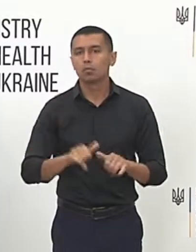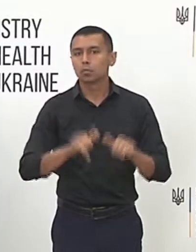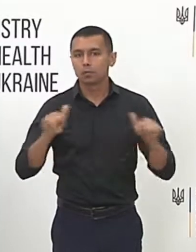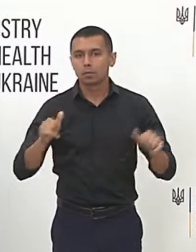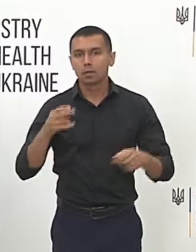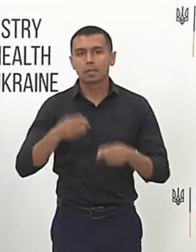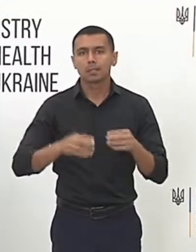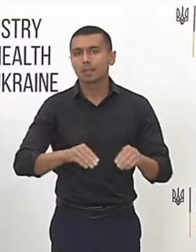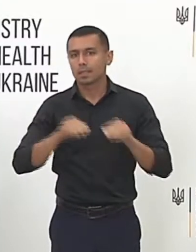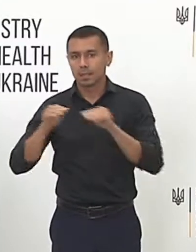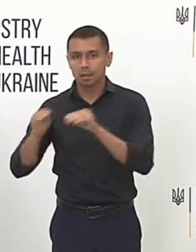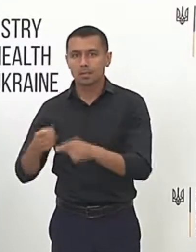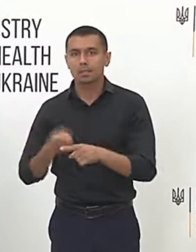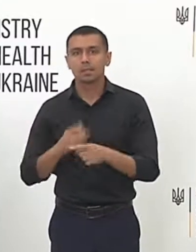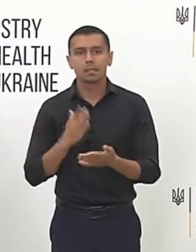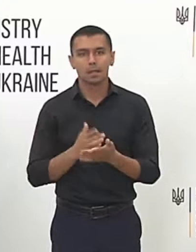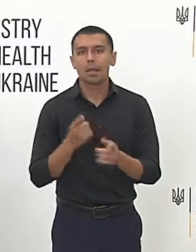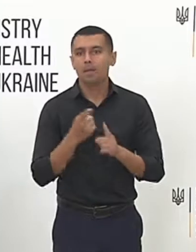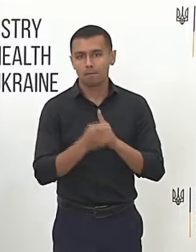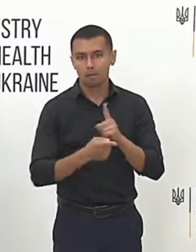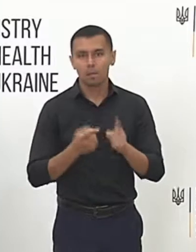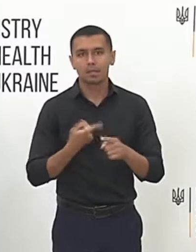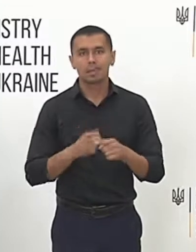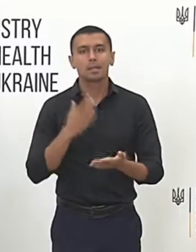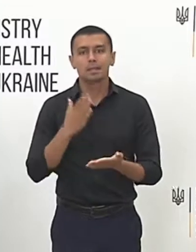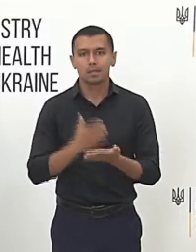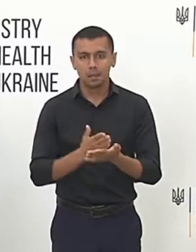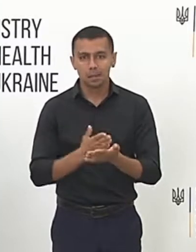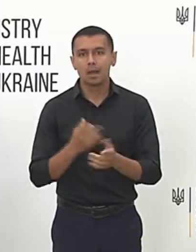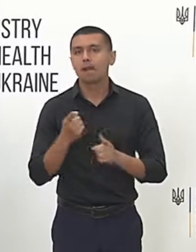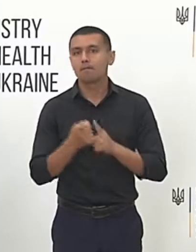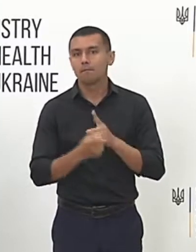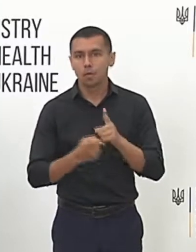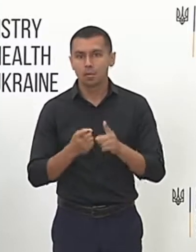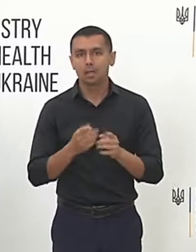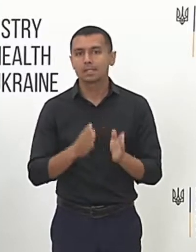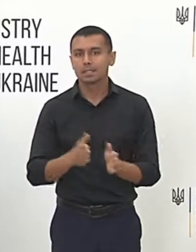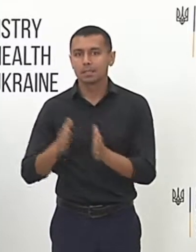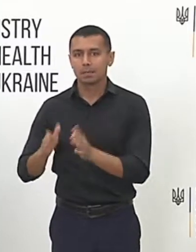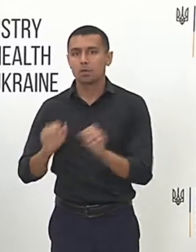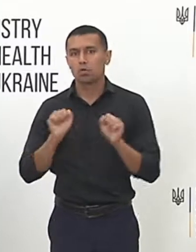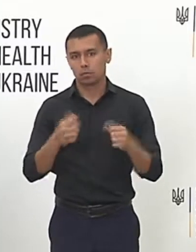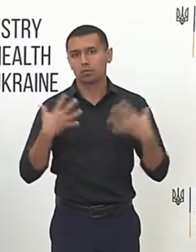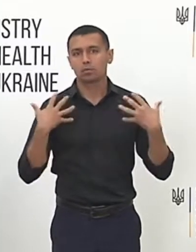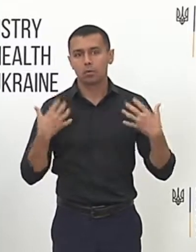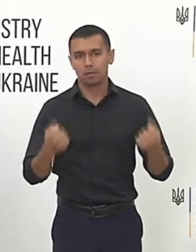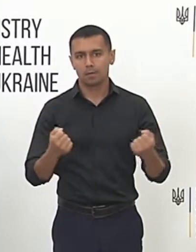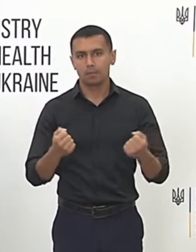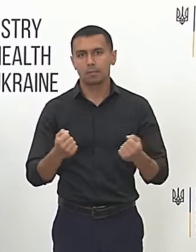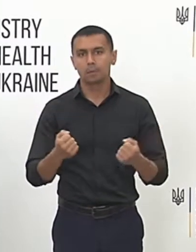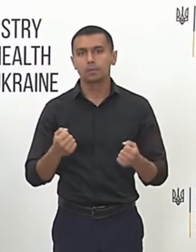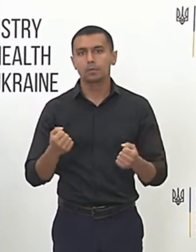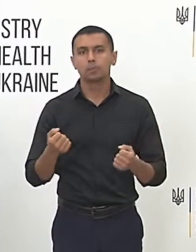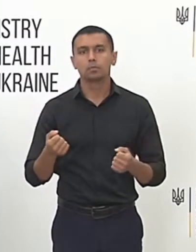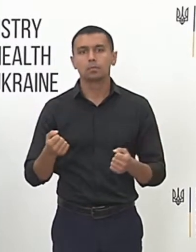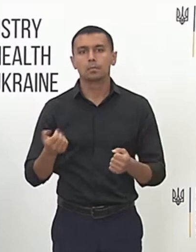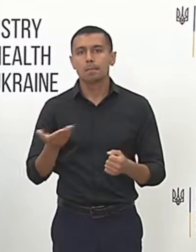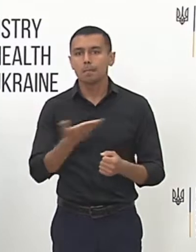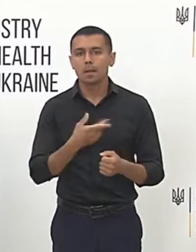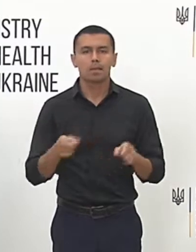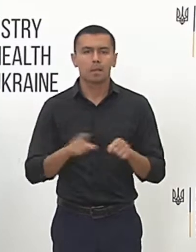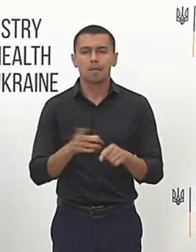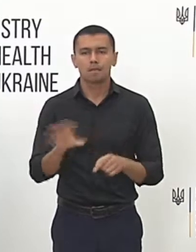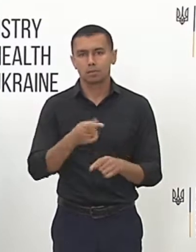розвиток трансплантації – це і є реформа. Це і є реформа системи охорони здоров'я, до якої ми так